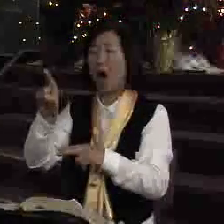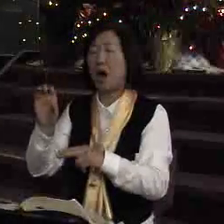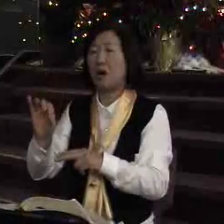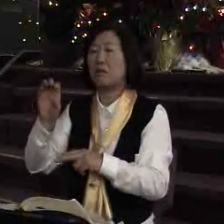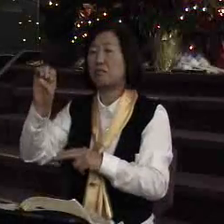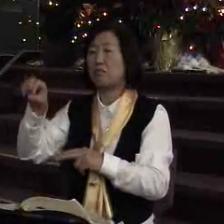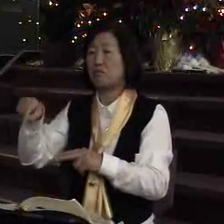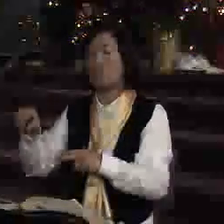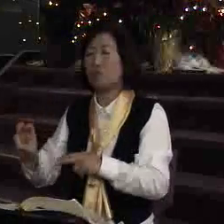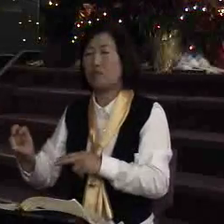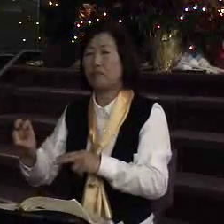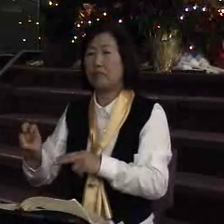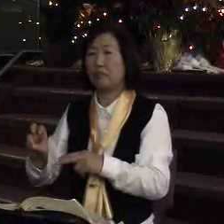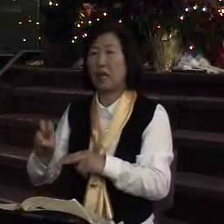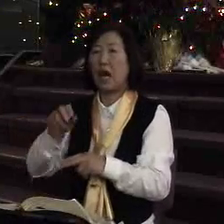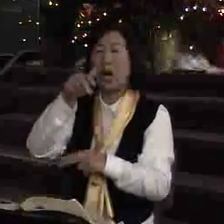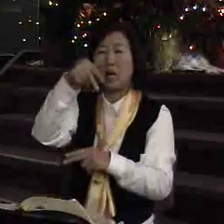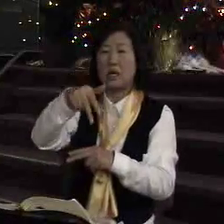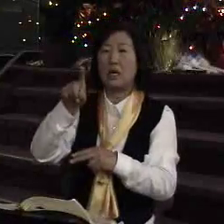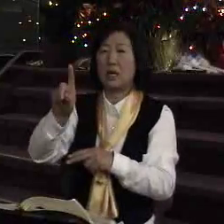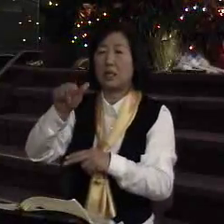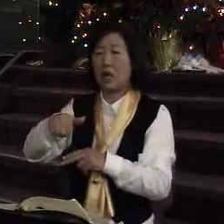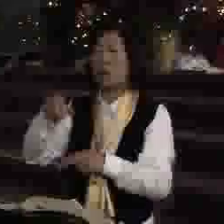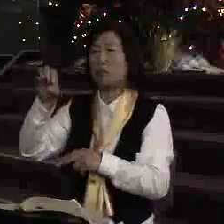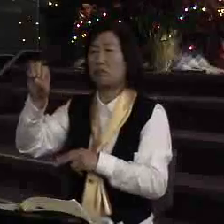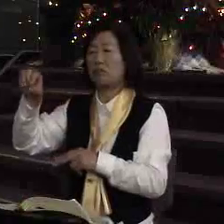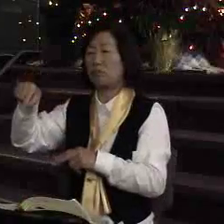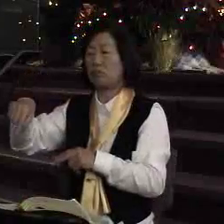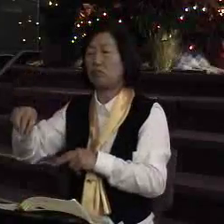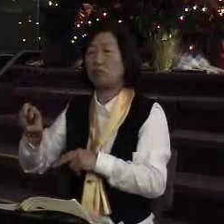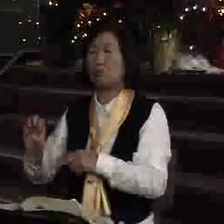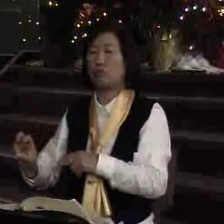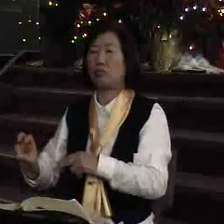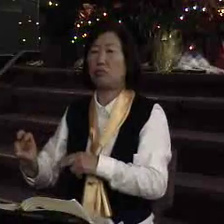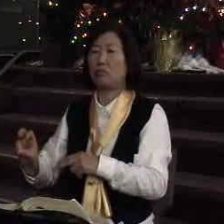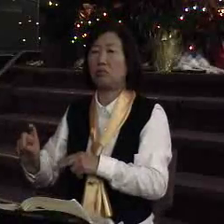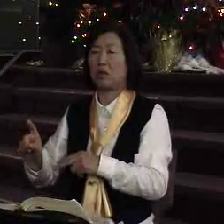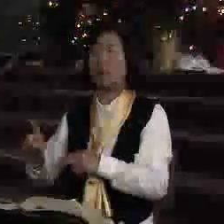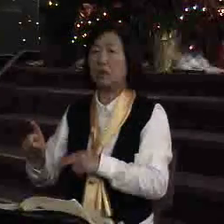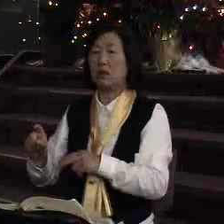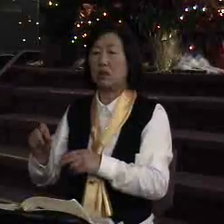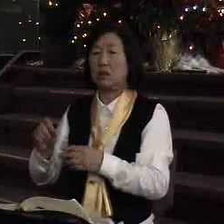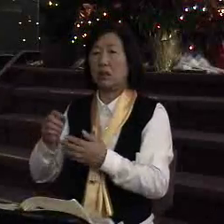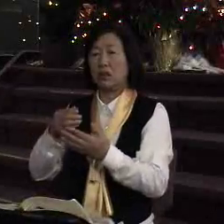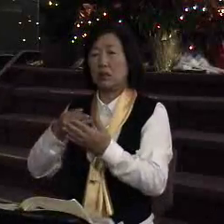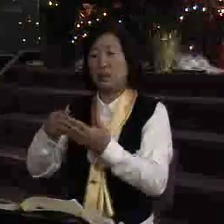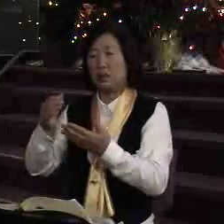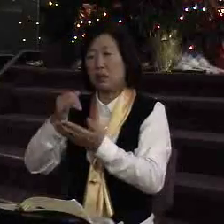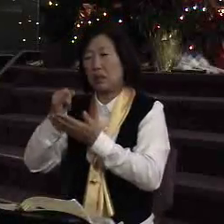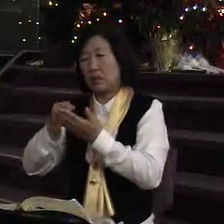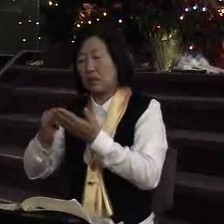상품은 소비자의 기호에 따라 만들어지지만 작품은 작가의 취향에 따라 만들어집니다.